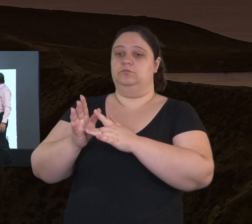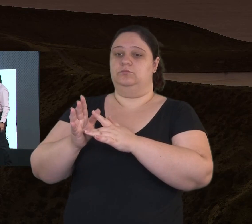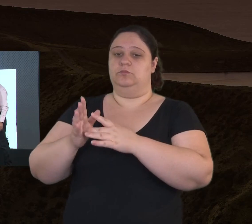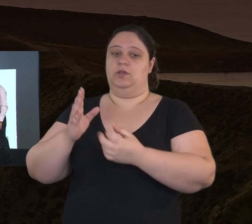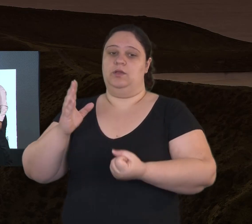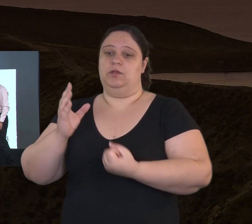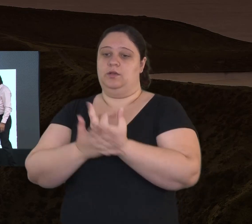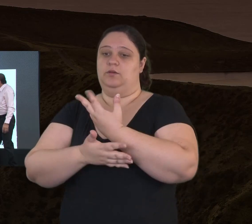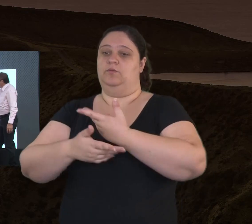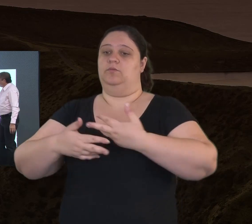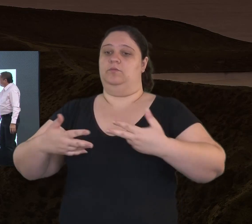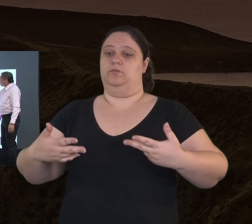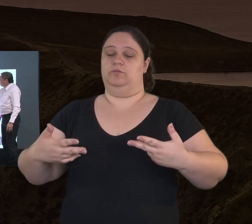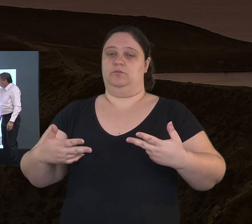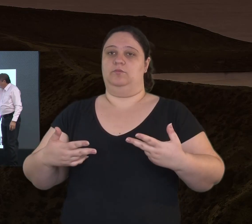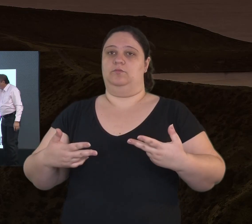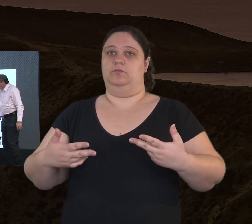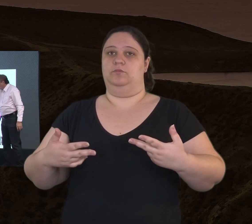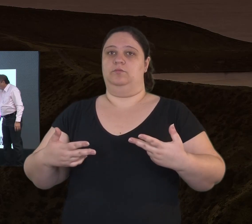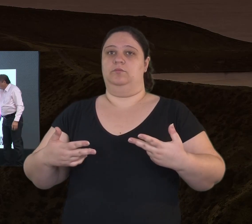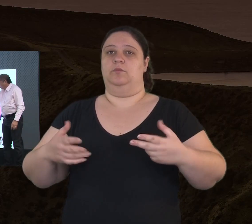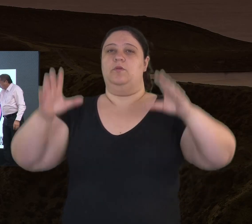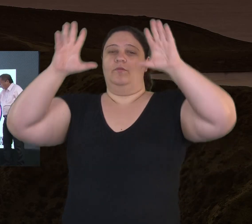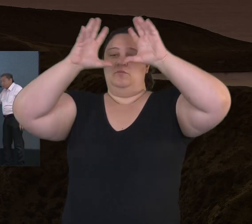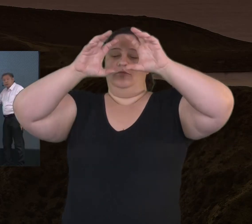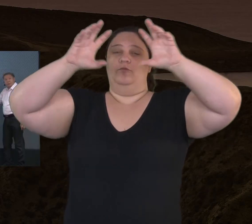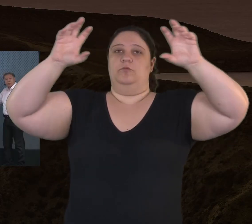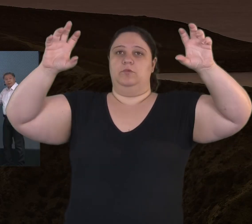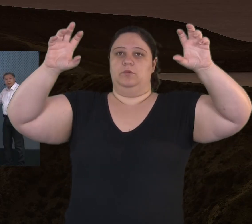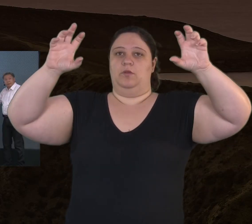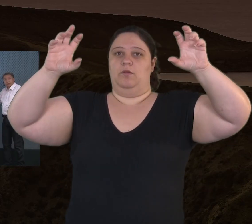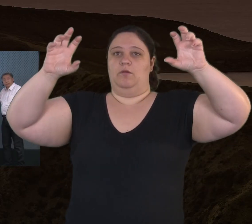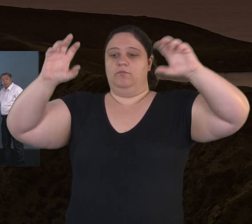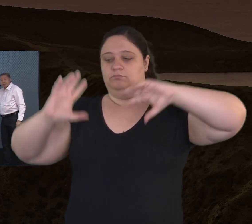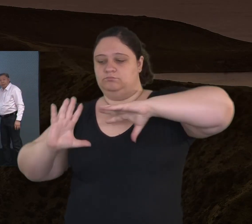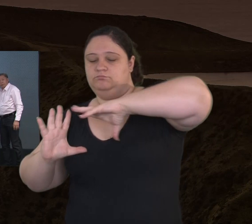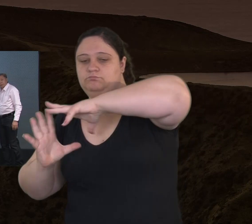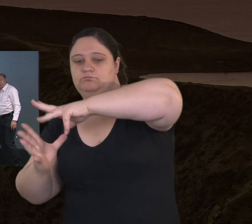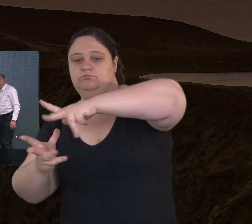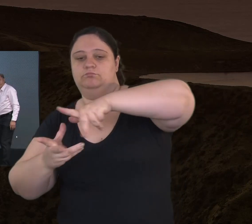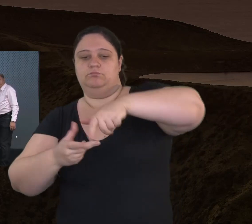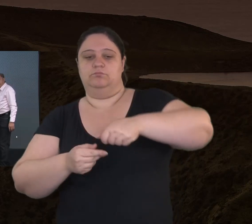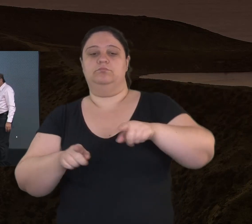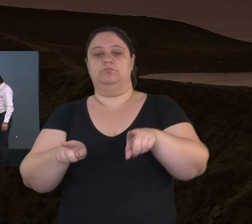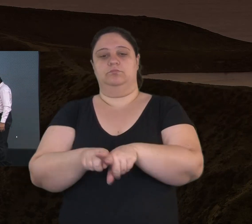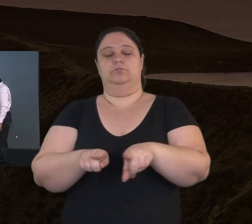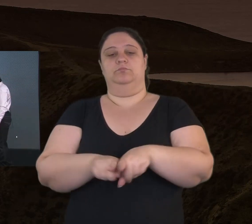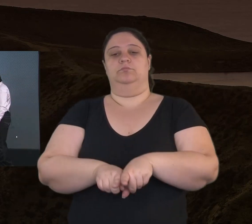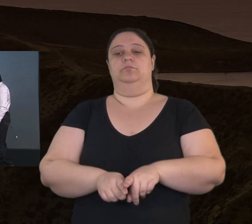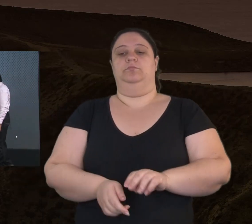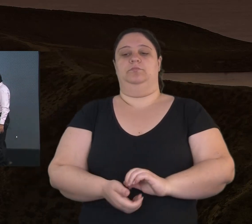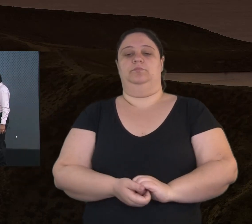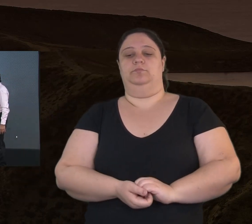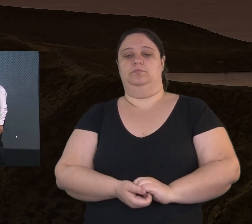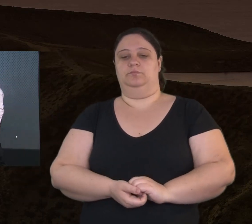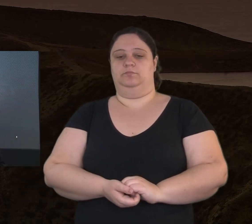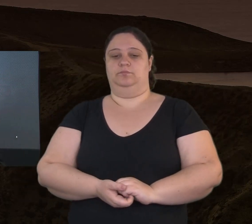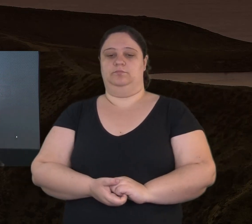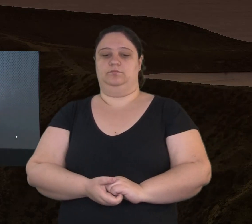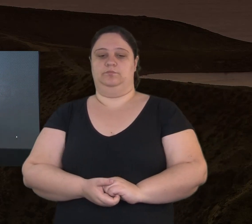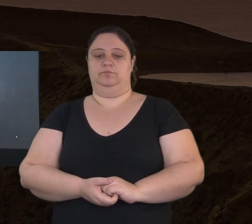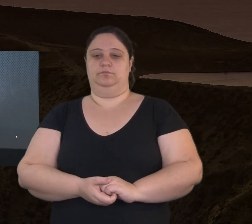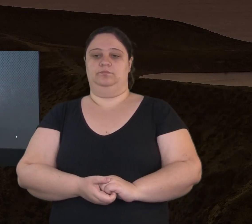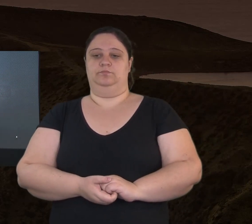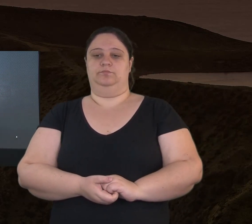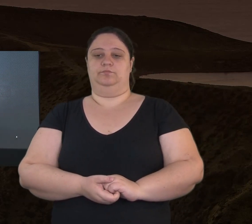as coisas nos céus e sobre a terra. Nos céus e sobre a terra, né?